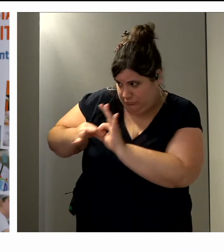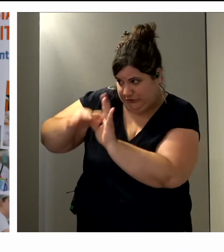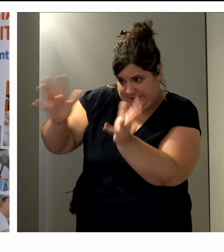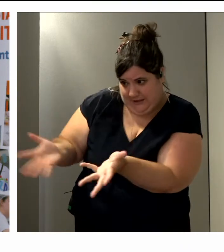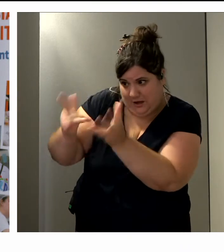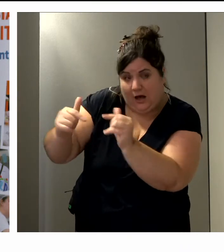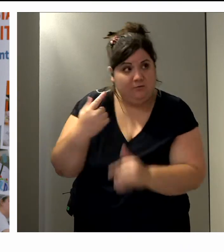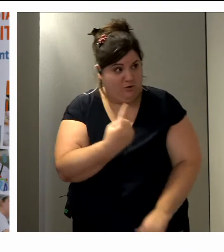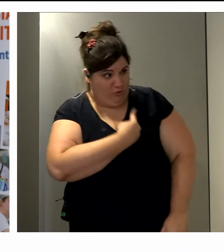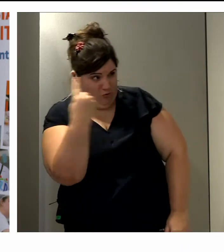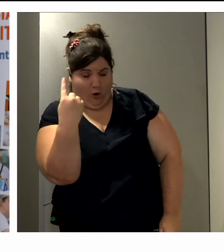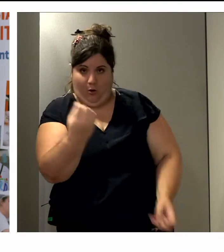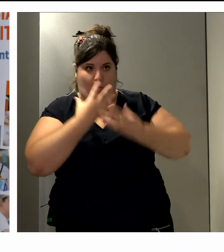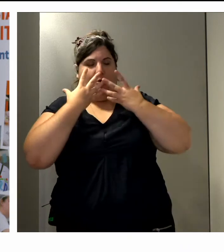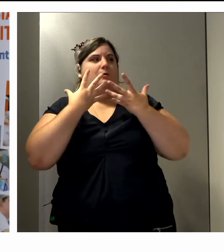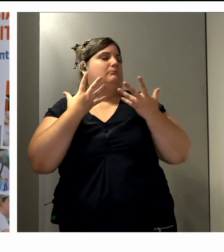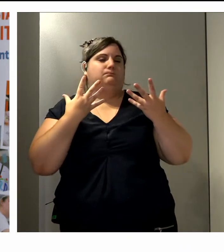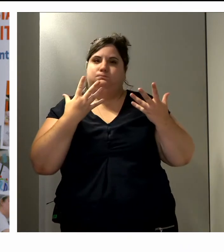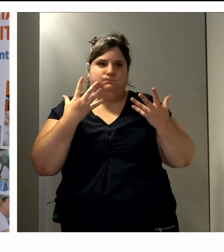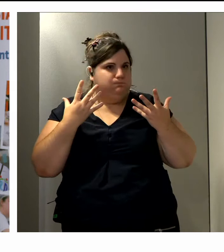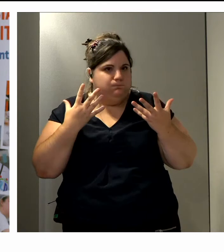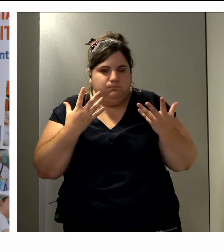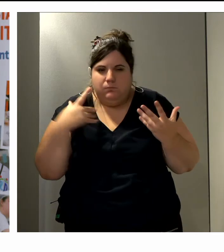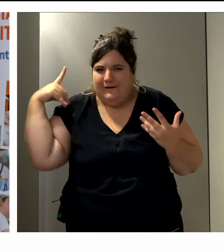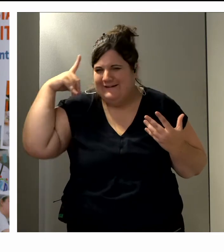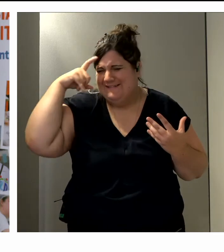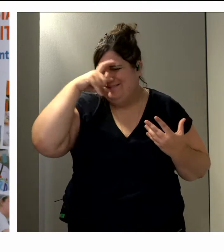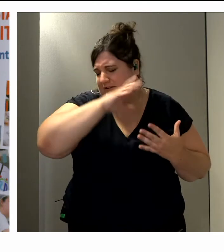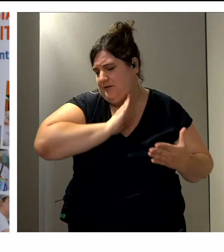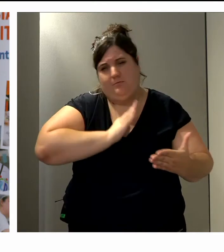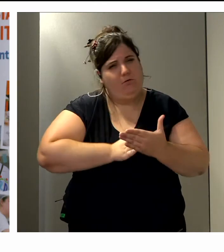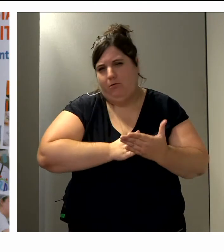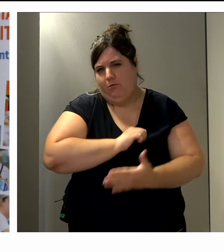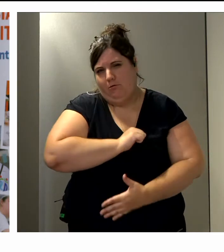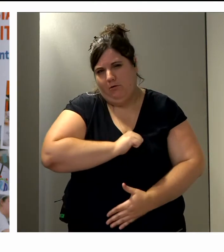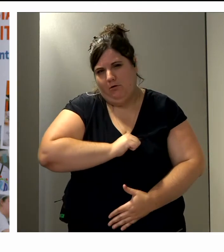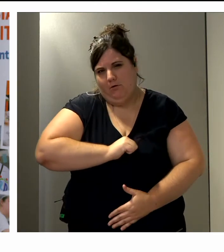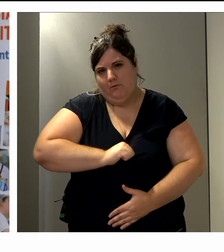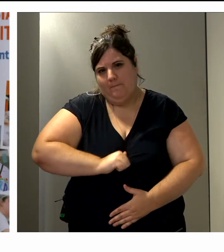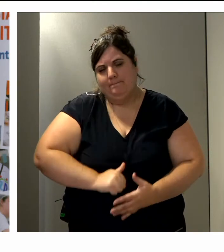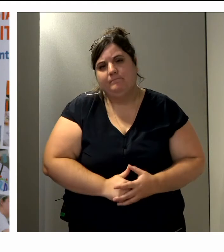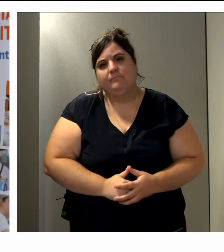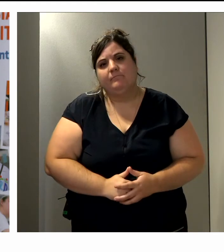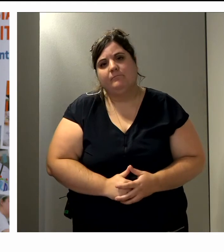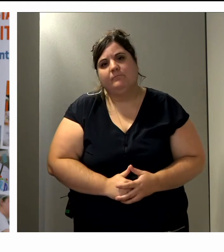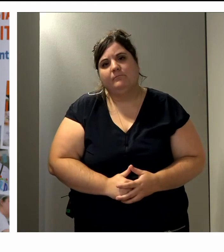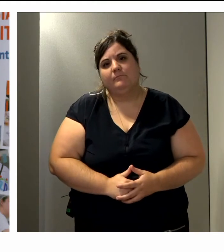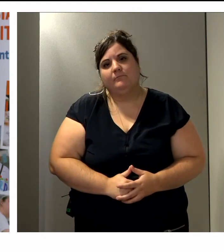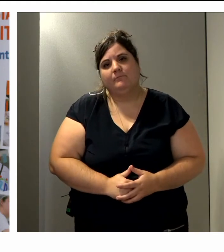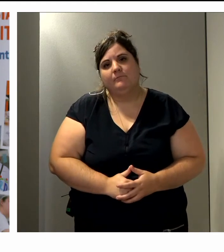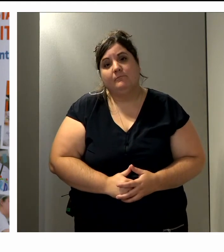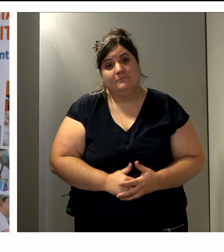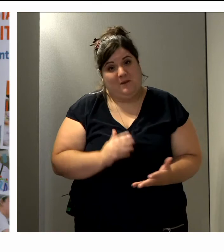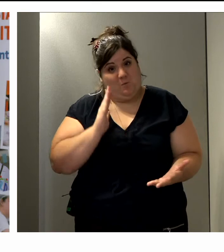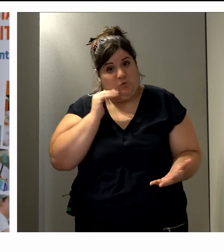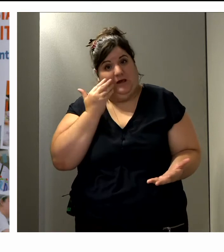parce qu'autrement, c'est vraiment, vraiment très difficile. Et les autres, c'est pour